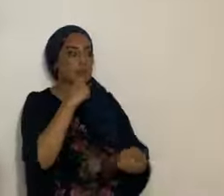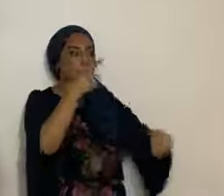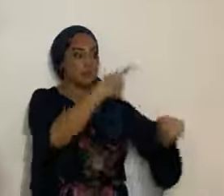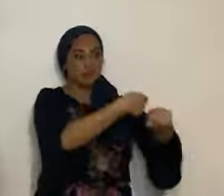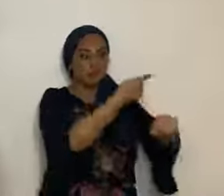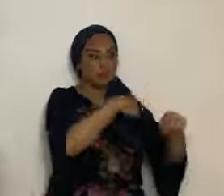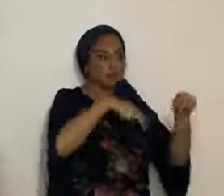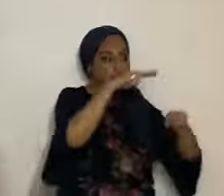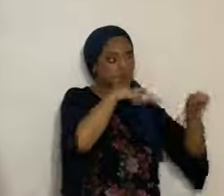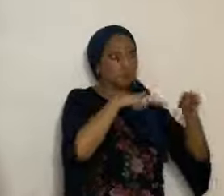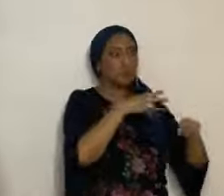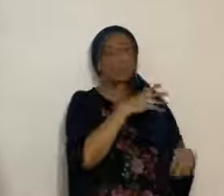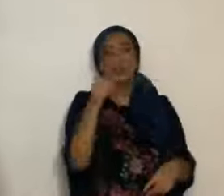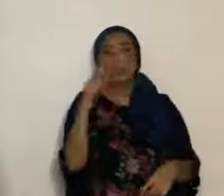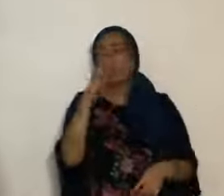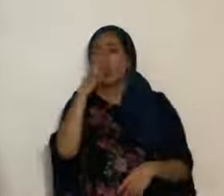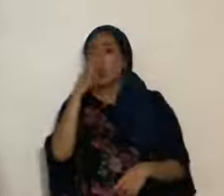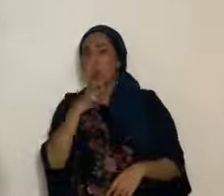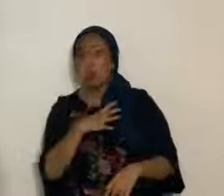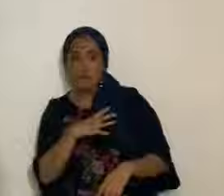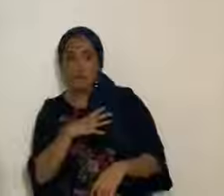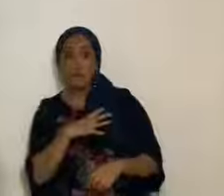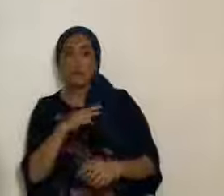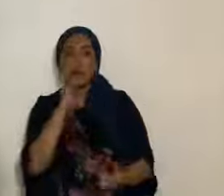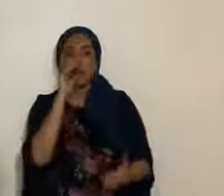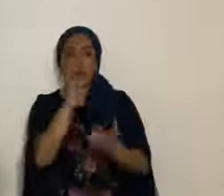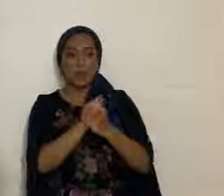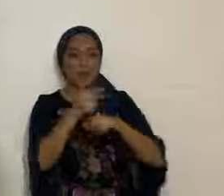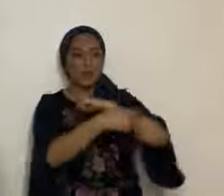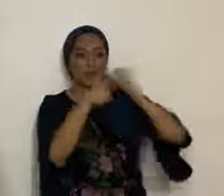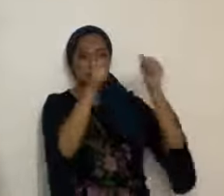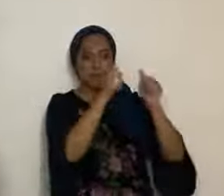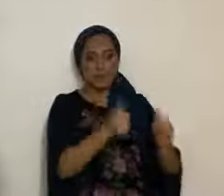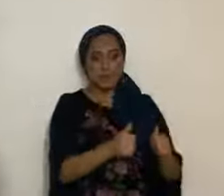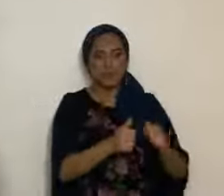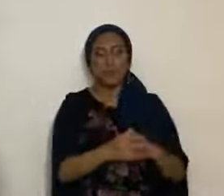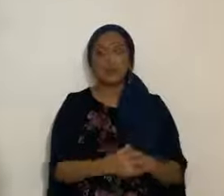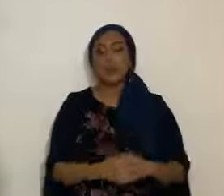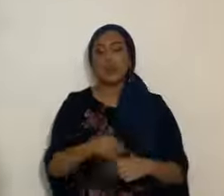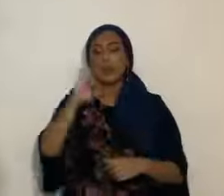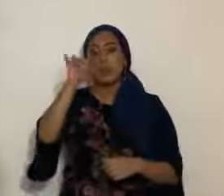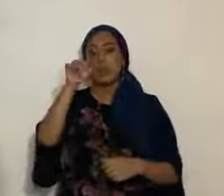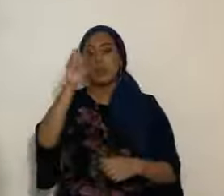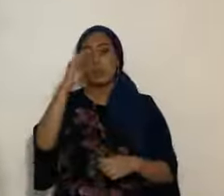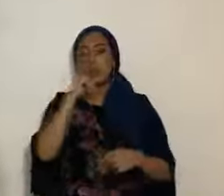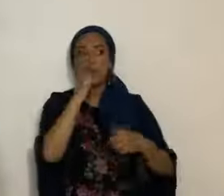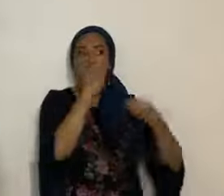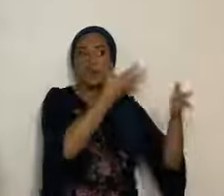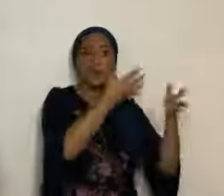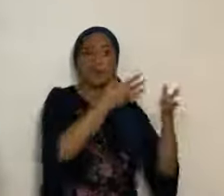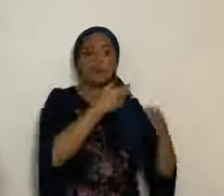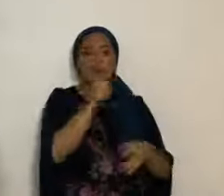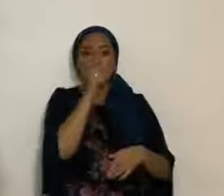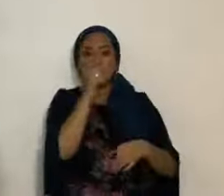Y Jacob engañó a Labán arameo, no haciéndole saber que se iba. Huyó pues con todo lo que